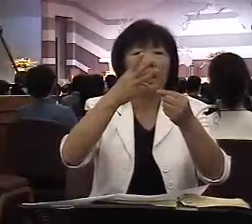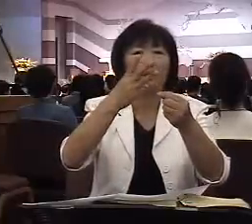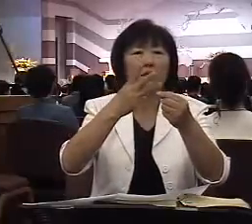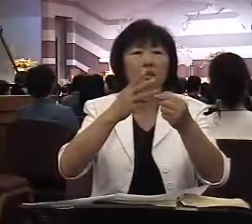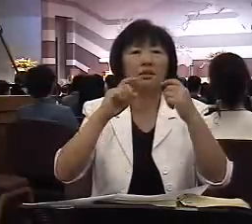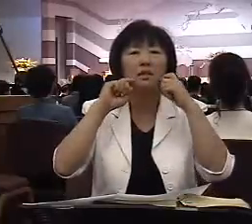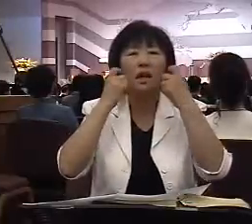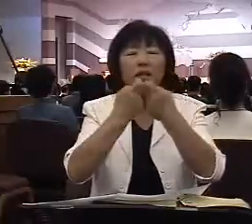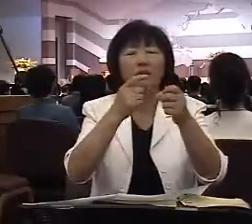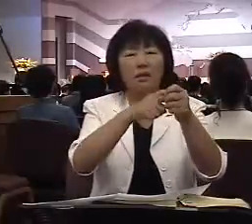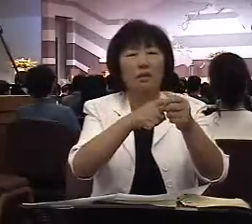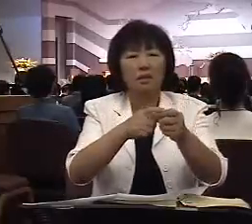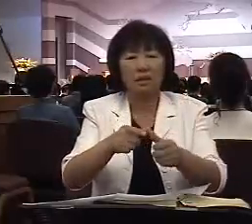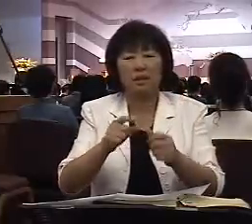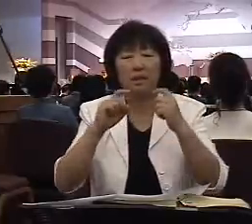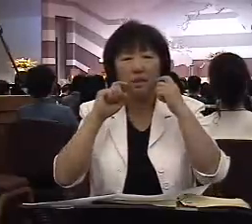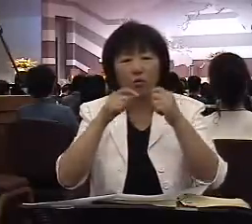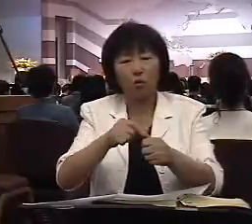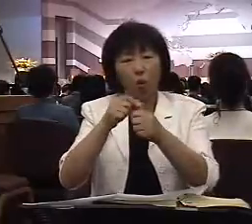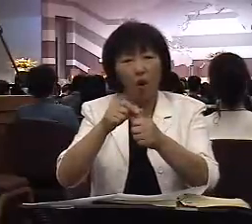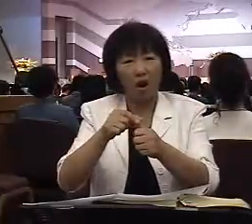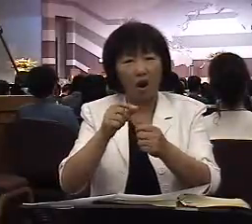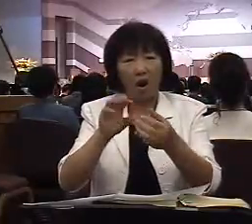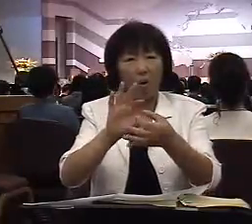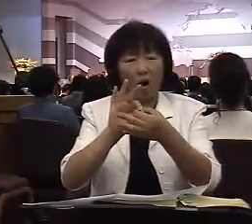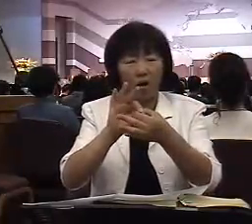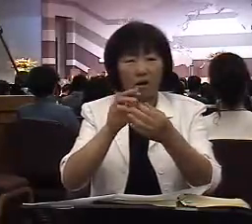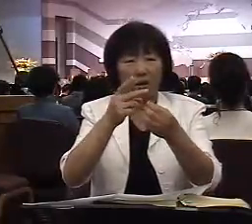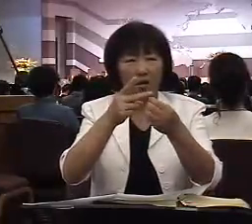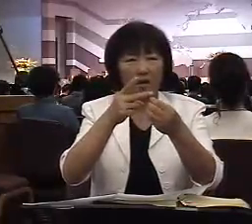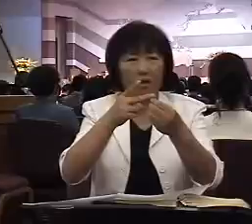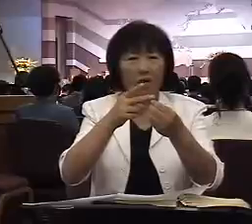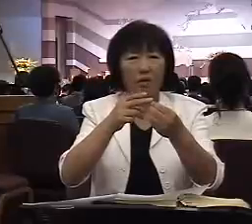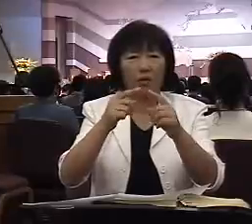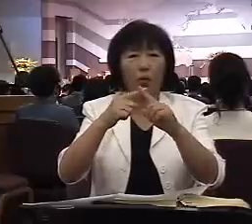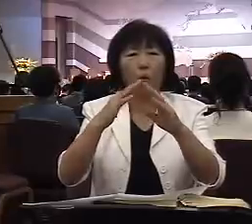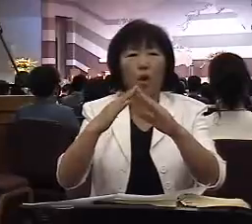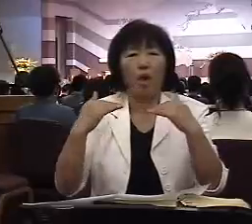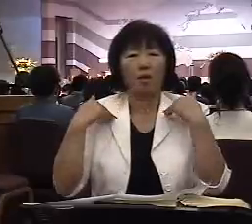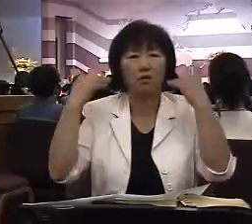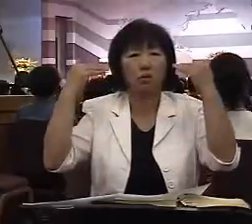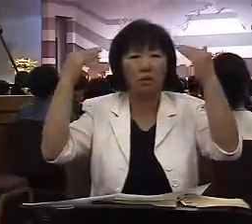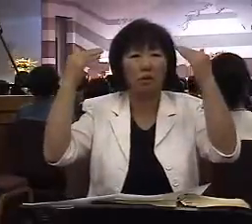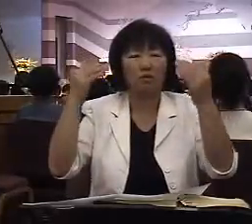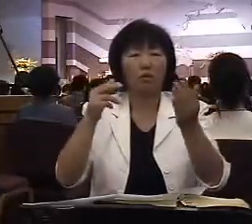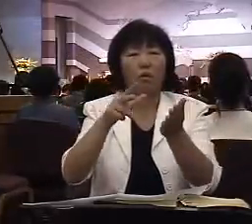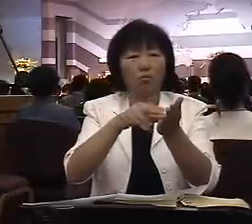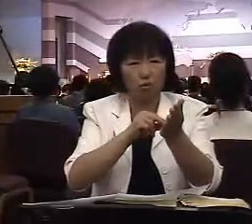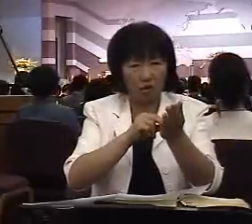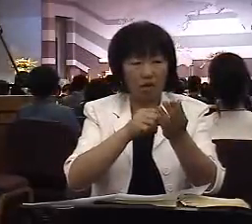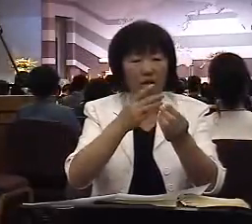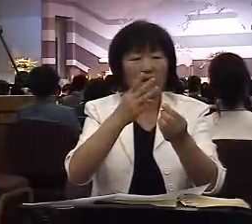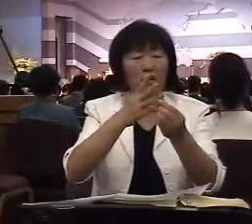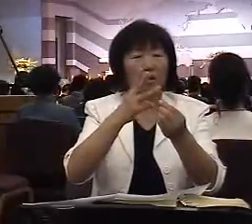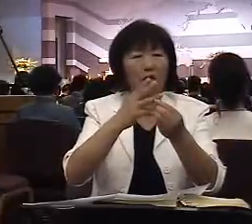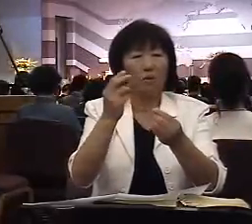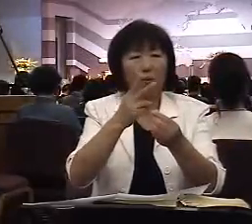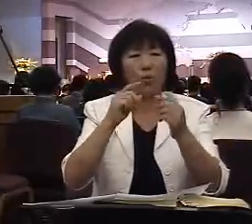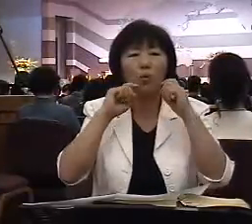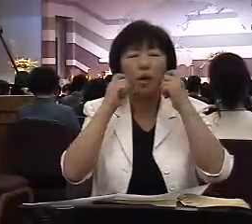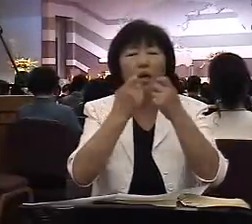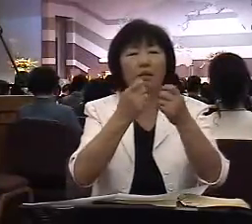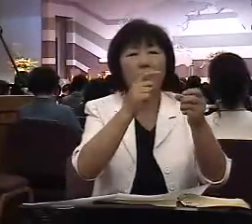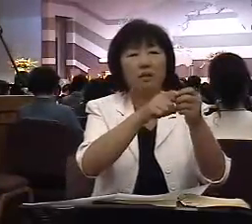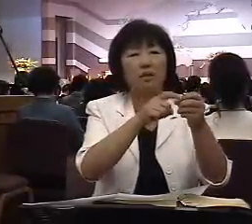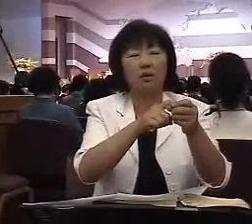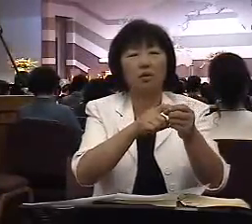여러분 개인적인 구원에 관한 것과 여러분 개인적으로 또 교회적으로 성장과 성숙에 관한 이 이슈와 또 개인적으로